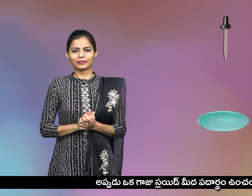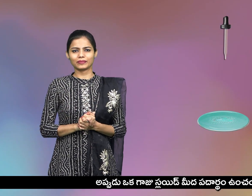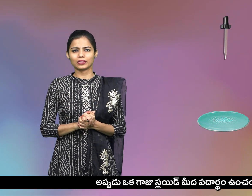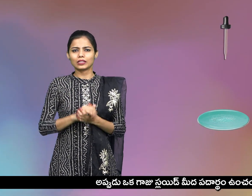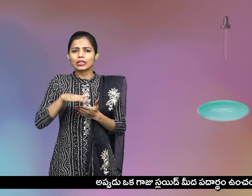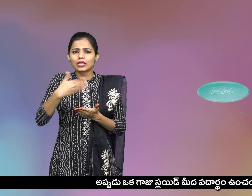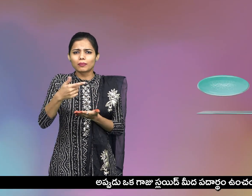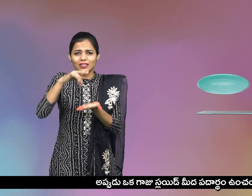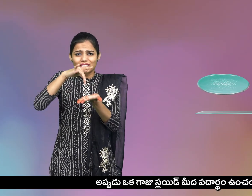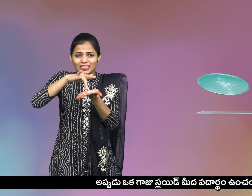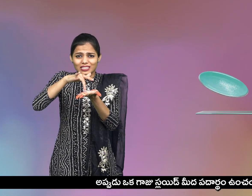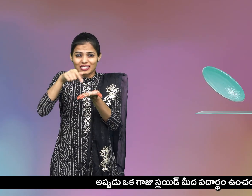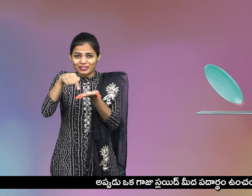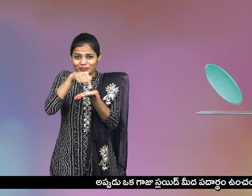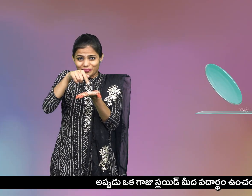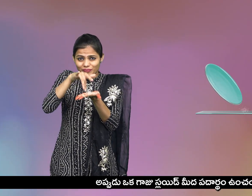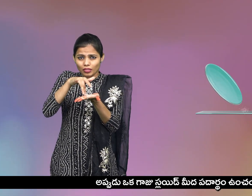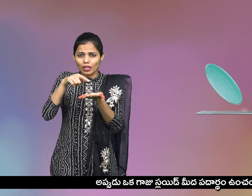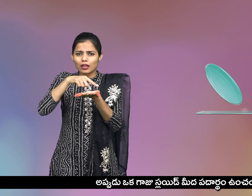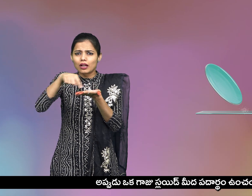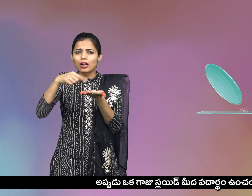అప్పుడు ఒక గాజు స్లైడ్ మీ పదార్థం ఉంచండి.